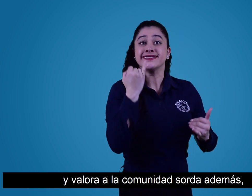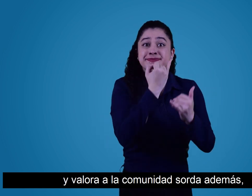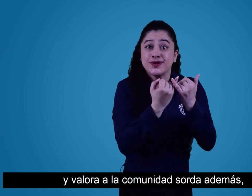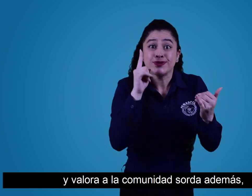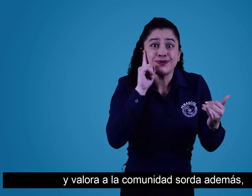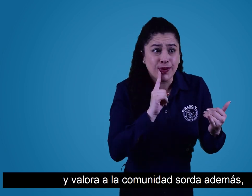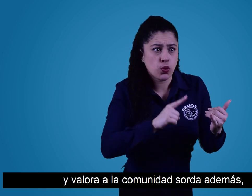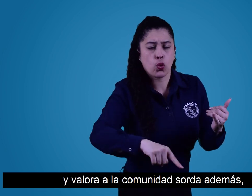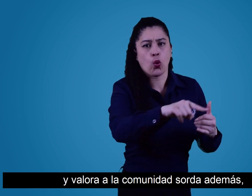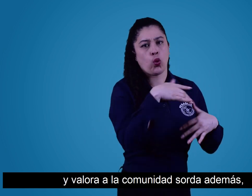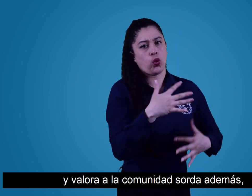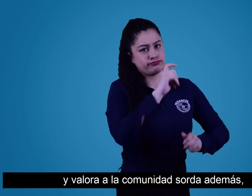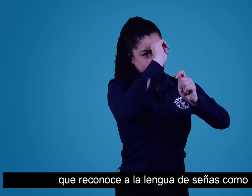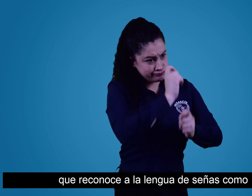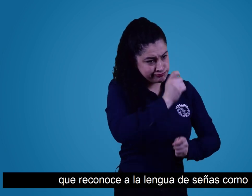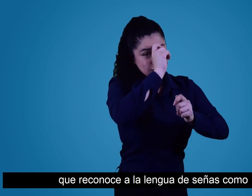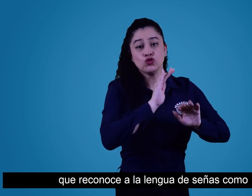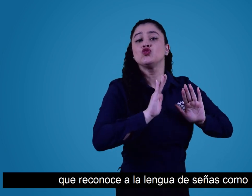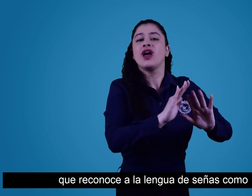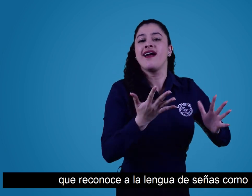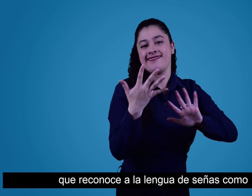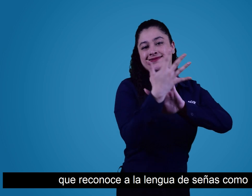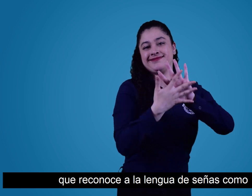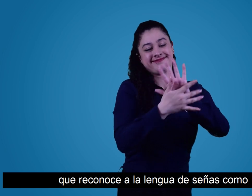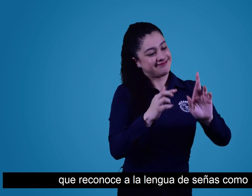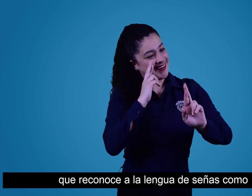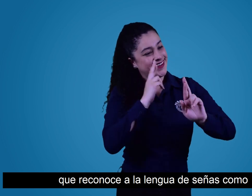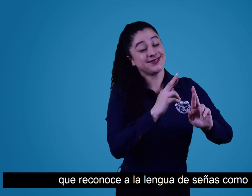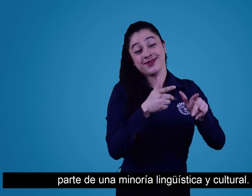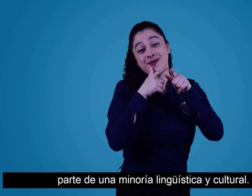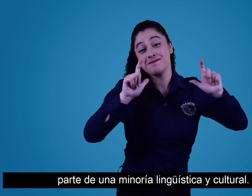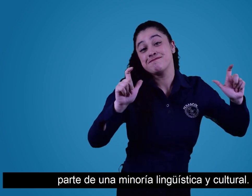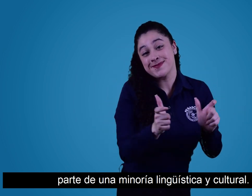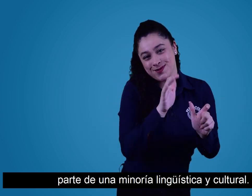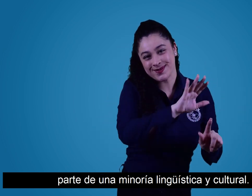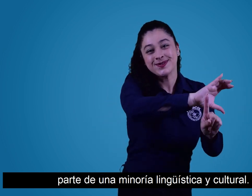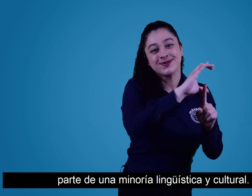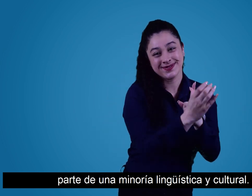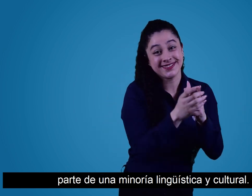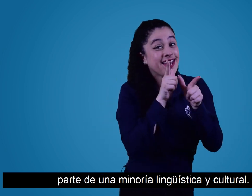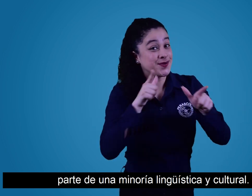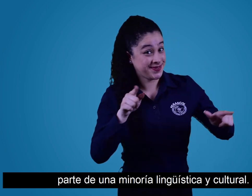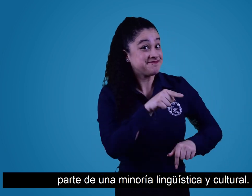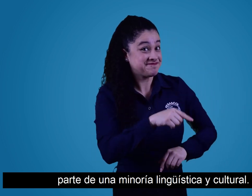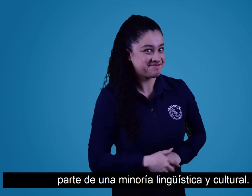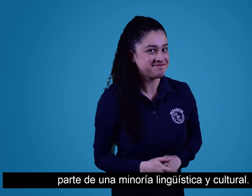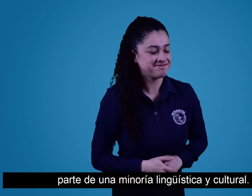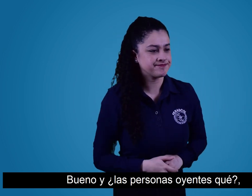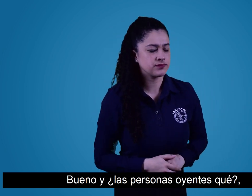valora a la comunidad sorda, además que reconoce a la lengua de señas como parte de una minoría lingüística y cultural. Bueno,